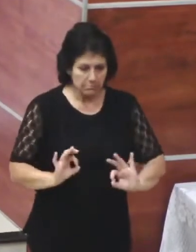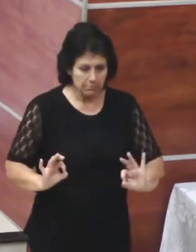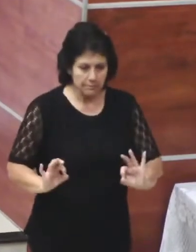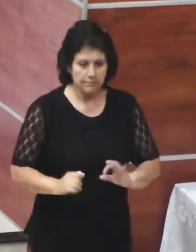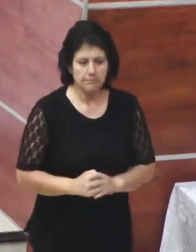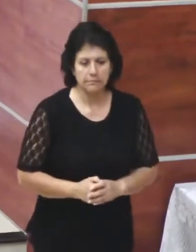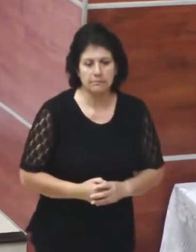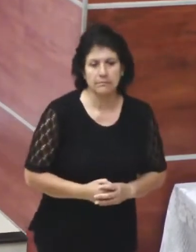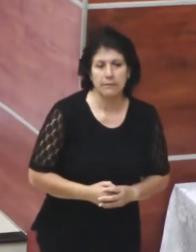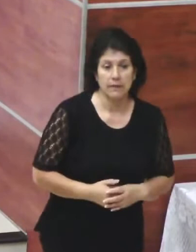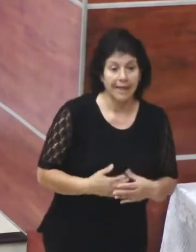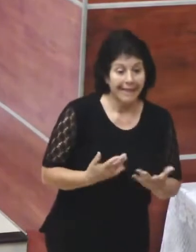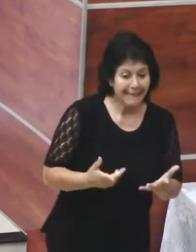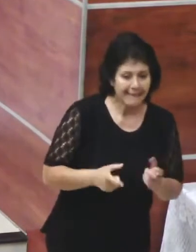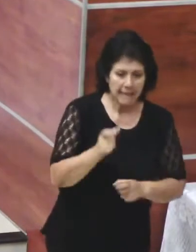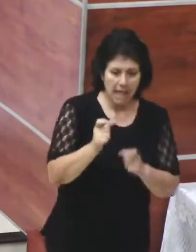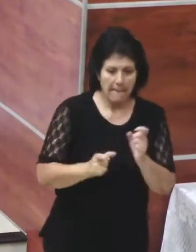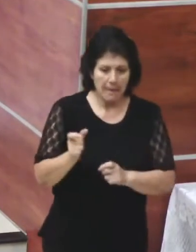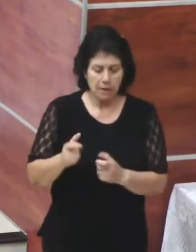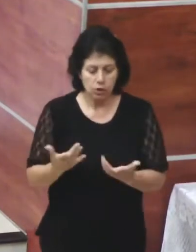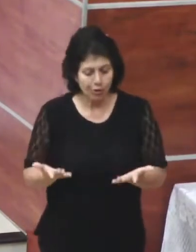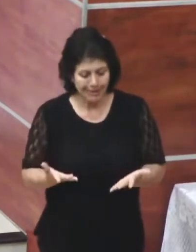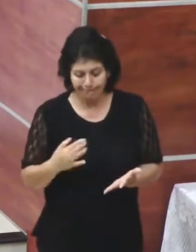ese tipo de persona que quisiera ser?